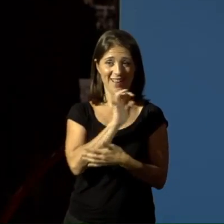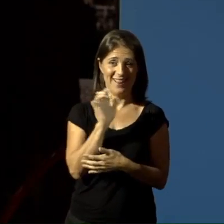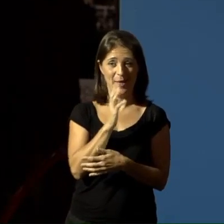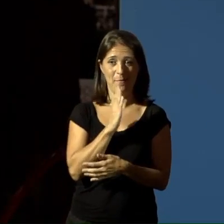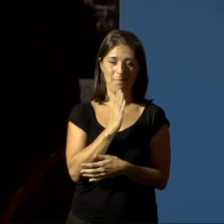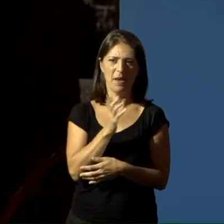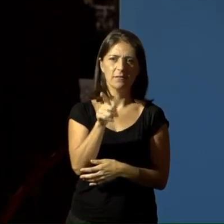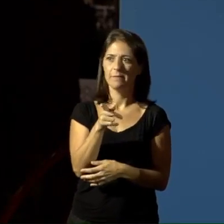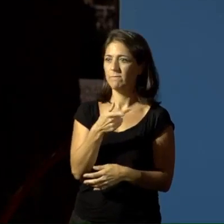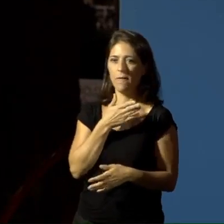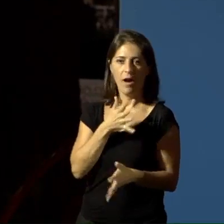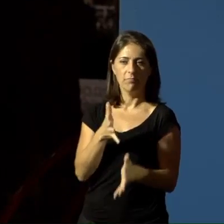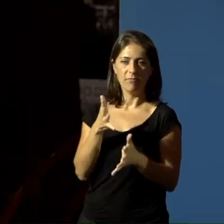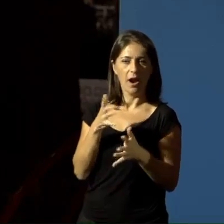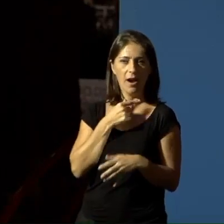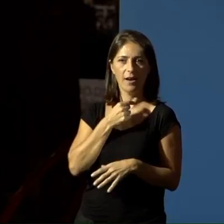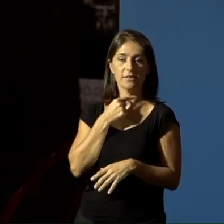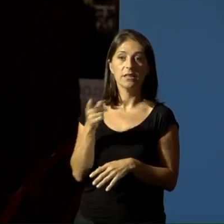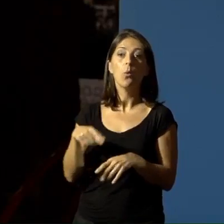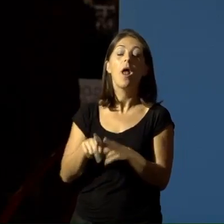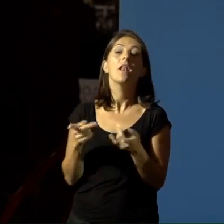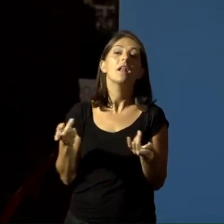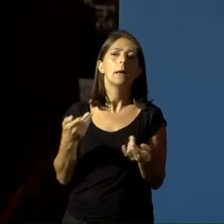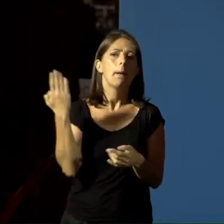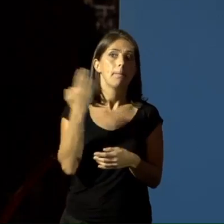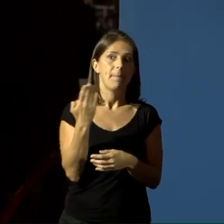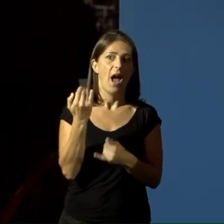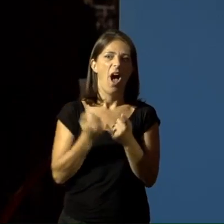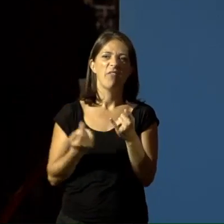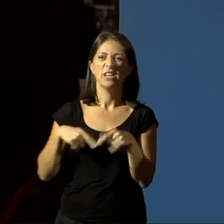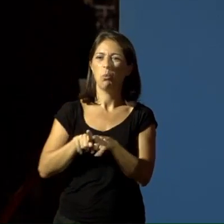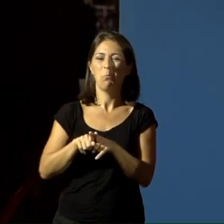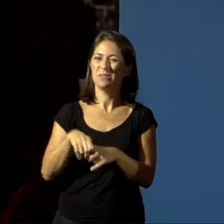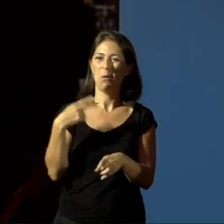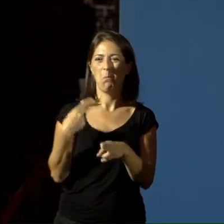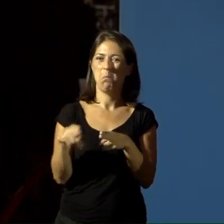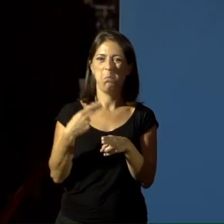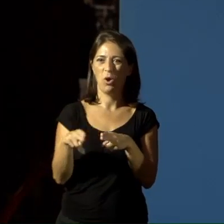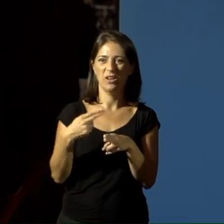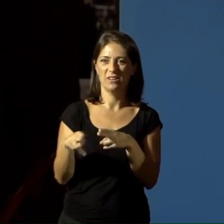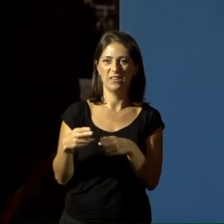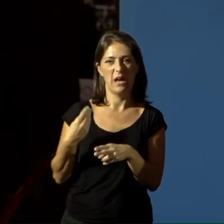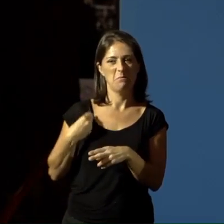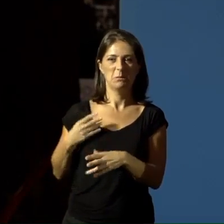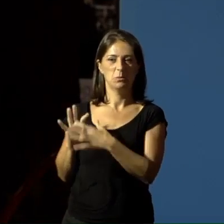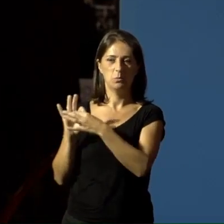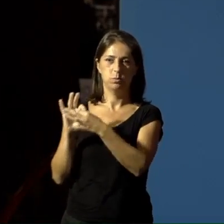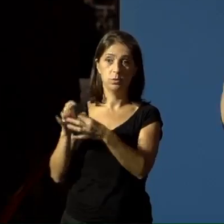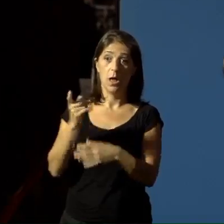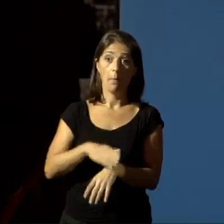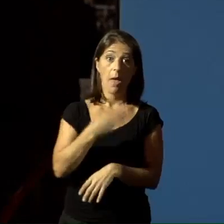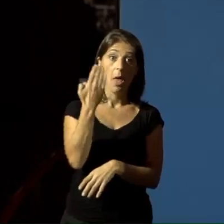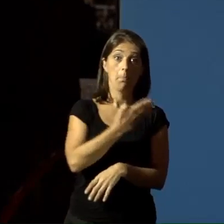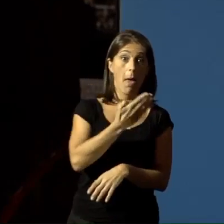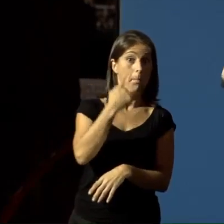Gústalle ese B mayúsculo da política barbantesca. Gústalle máis o B de banca que